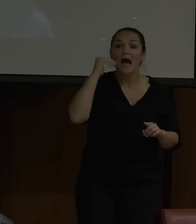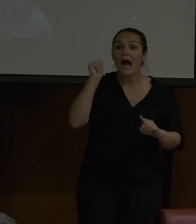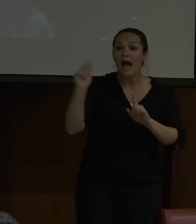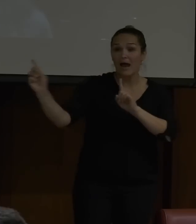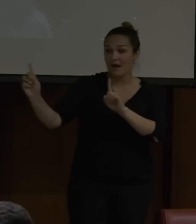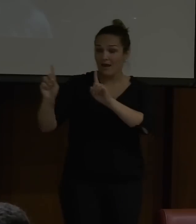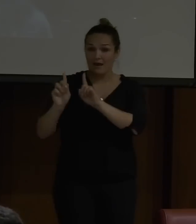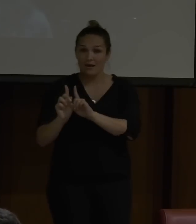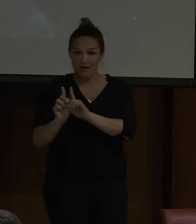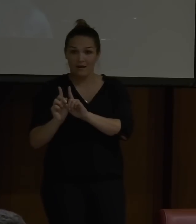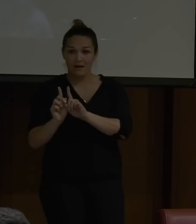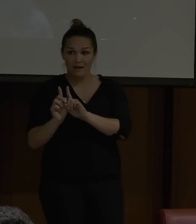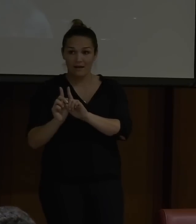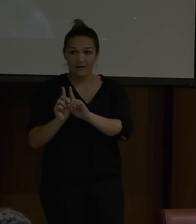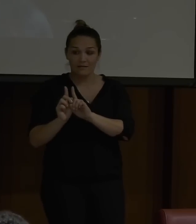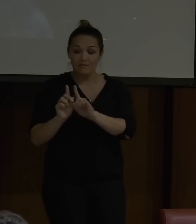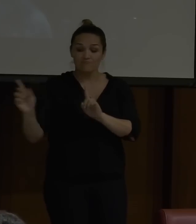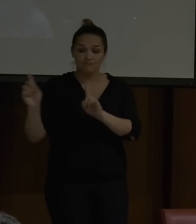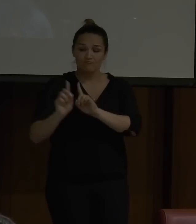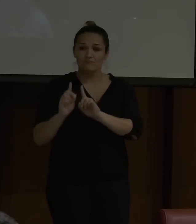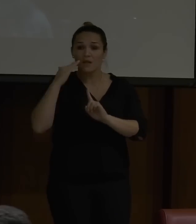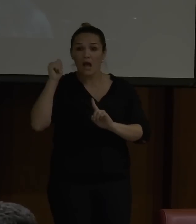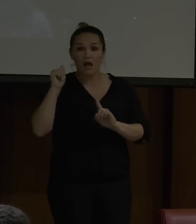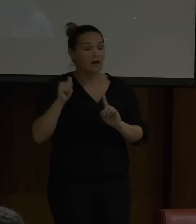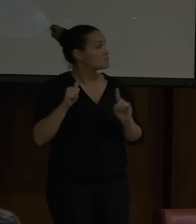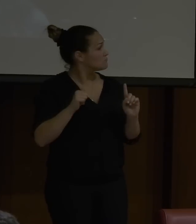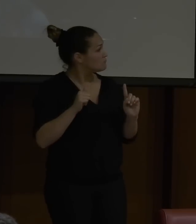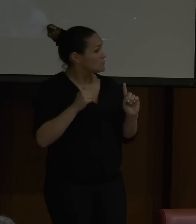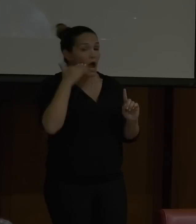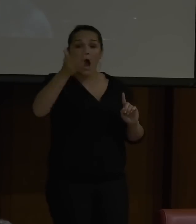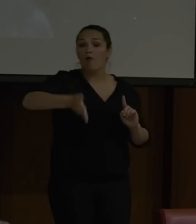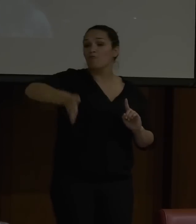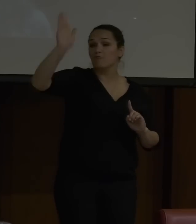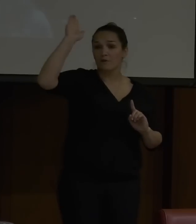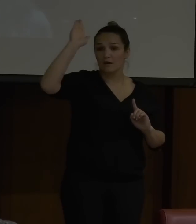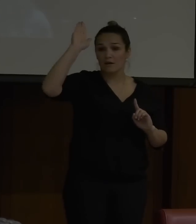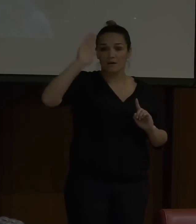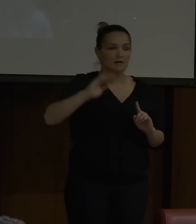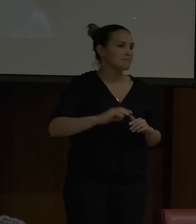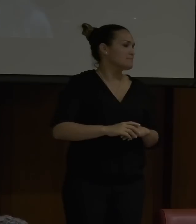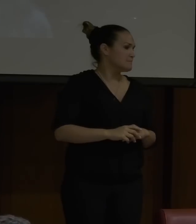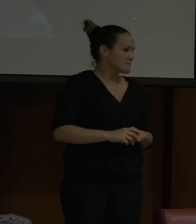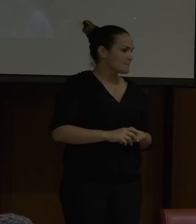iba hacia Villanueva. Pasó el carro para Villanueva y la mujer se fue y él se quedó solito.